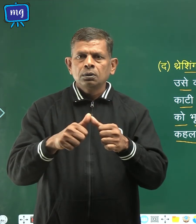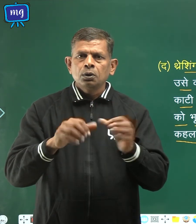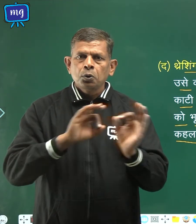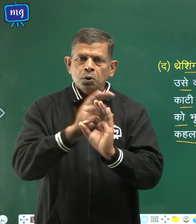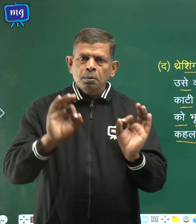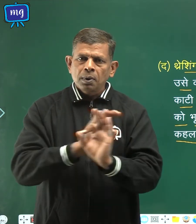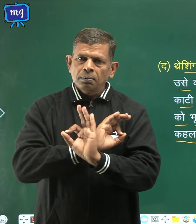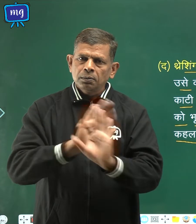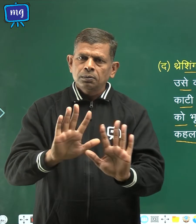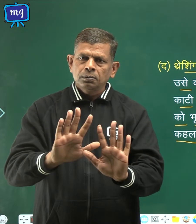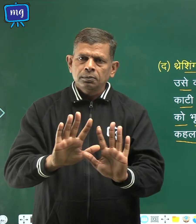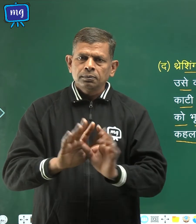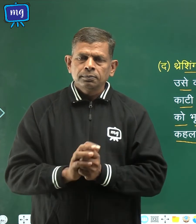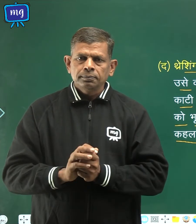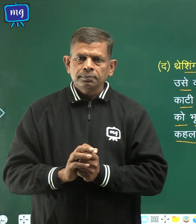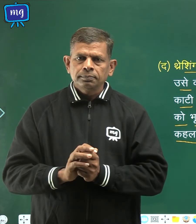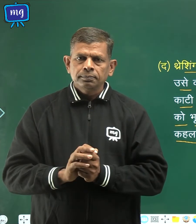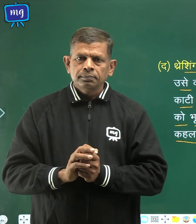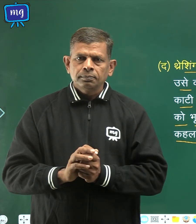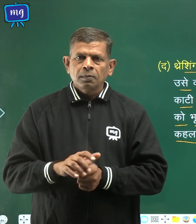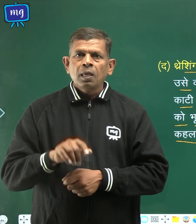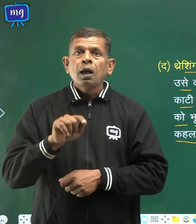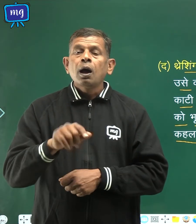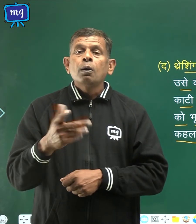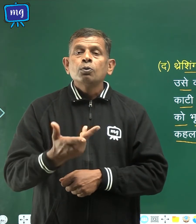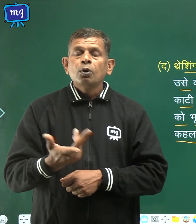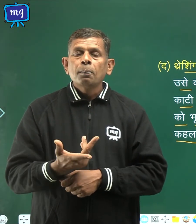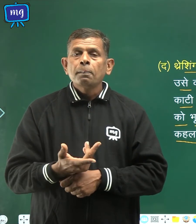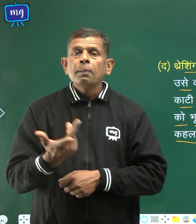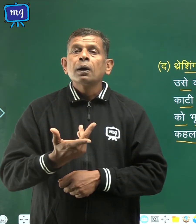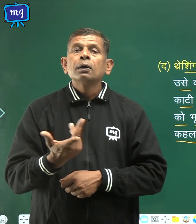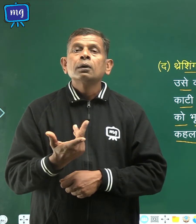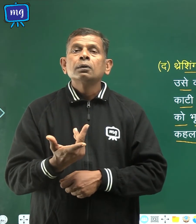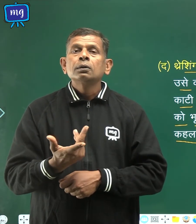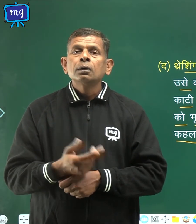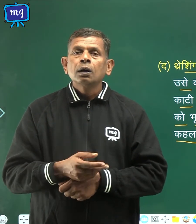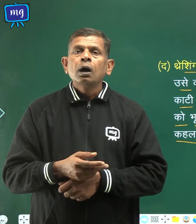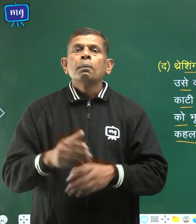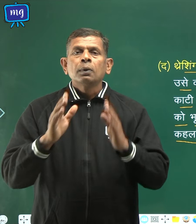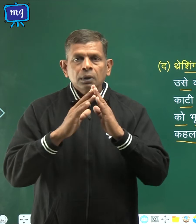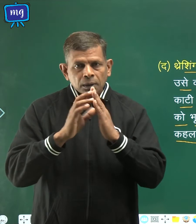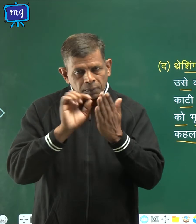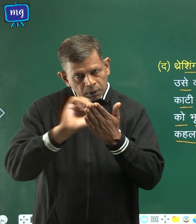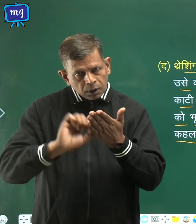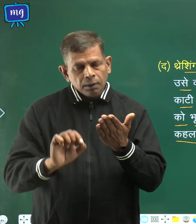समाप्त कर दिए हैं। अब आप क्या करेंगे? गृह कार्य।